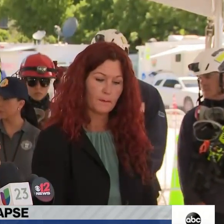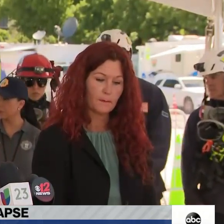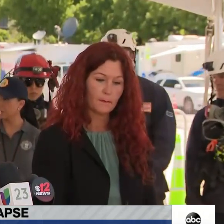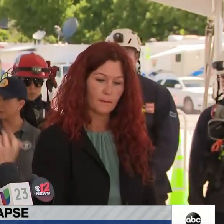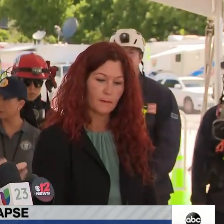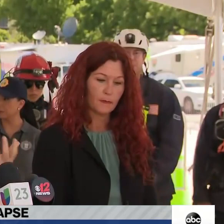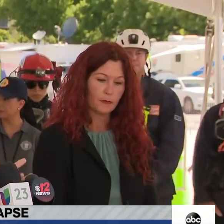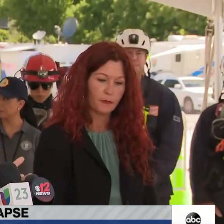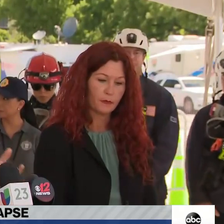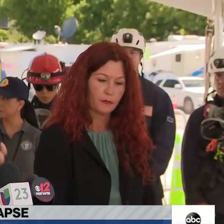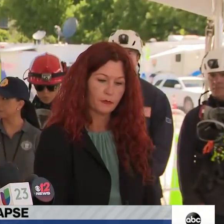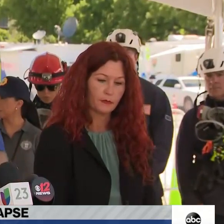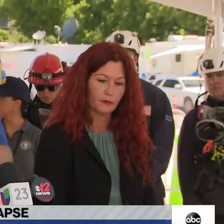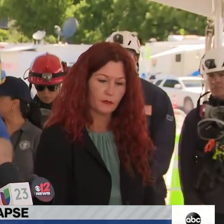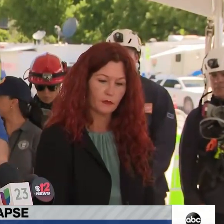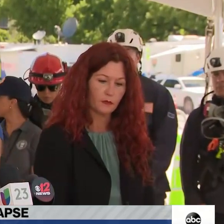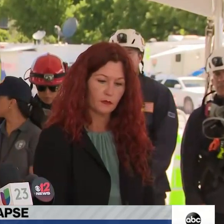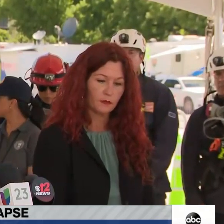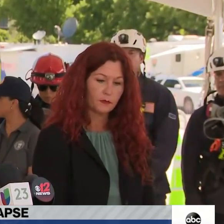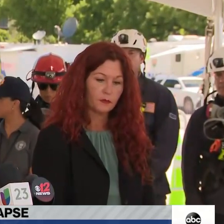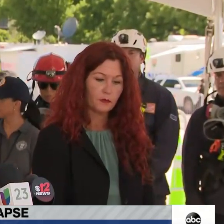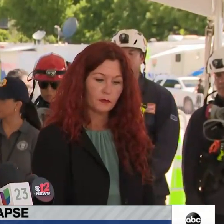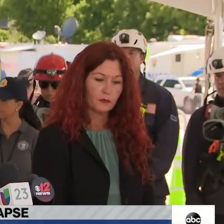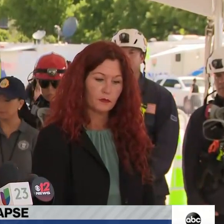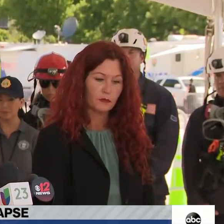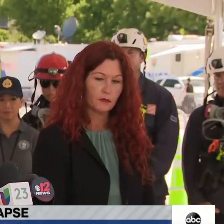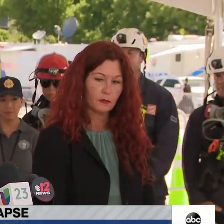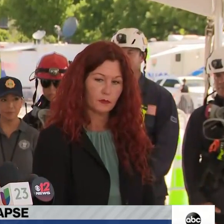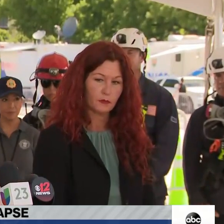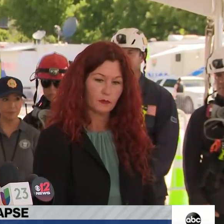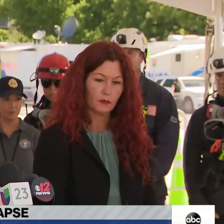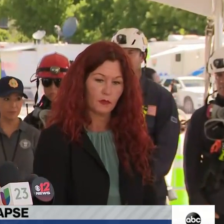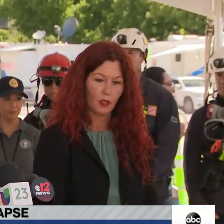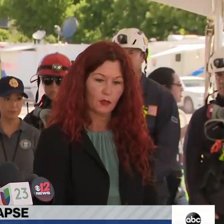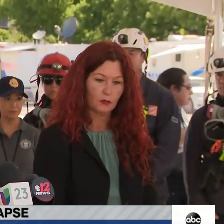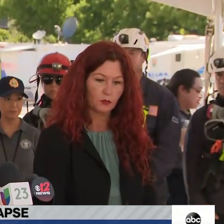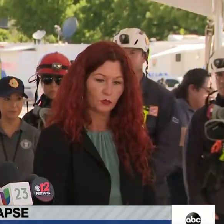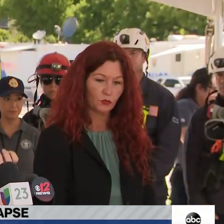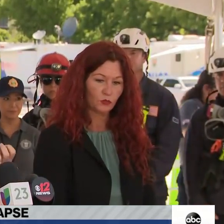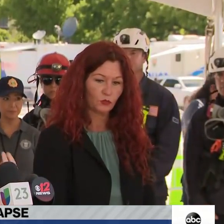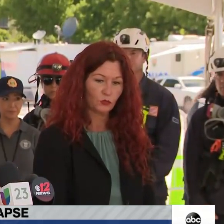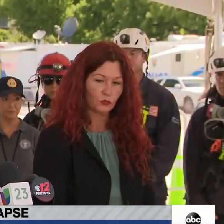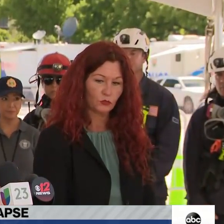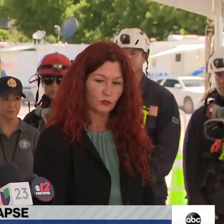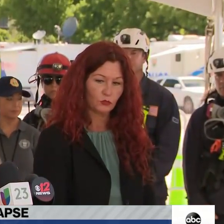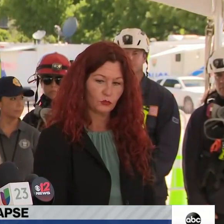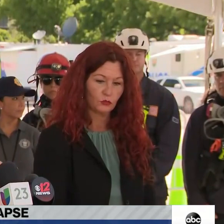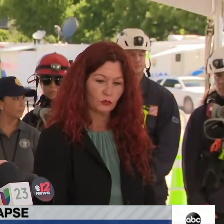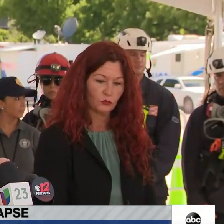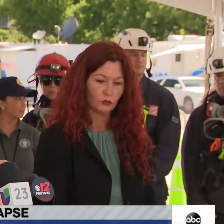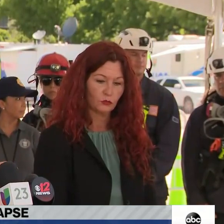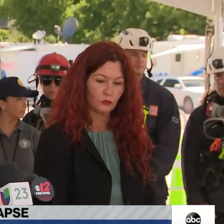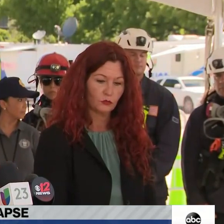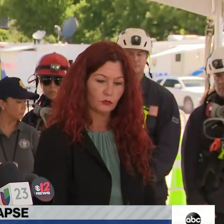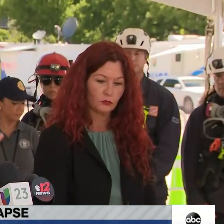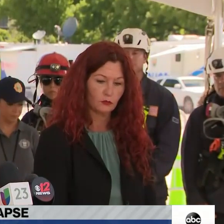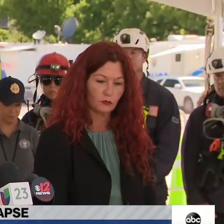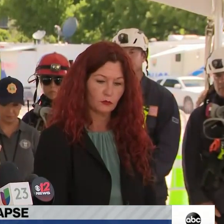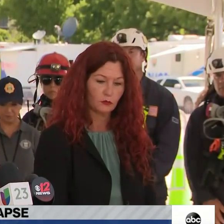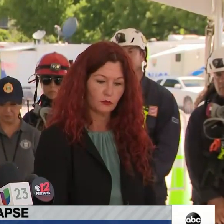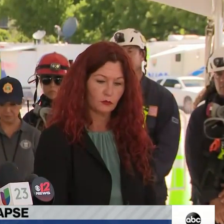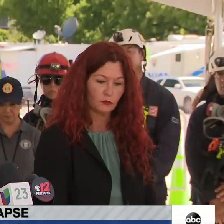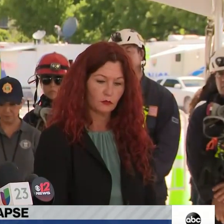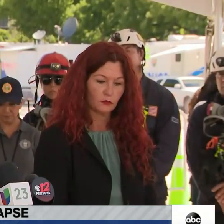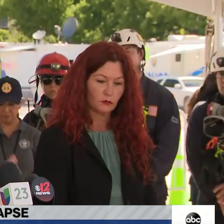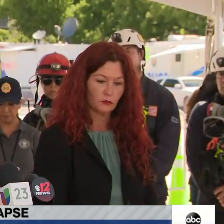condiciones más fuertes o más severas sobre el sureste de la Florida o la zona de Miami, Fort Lauderdale. Por lo tanto, debemos de seguir